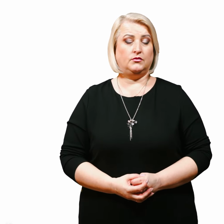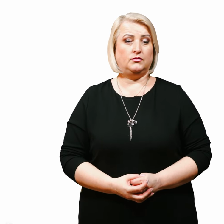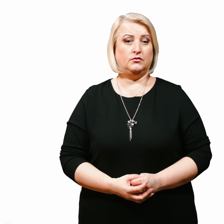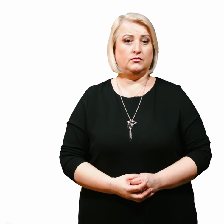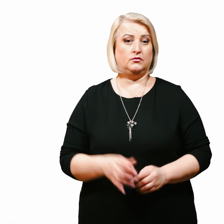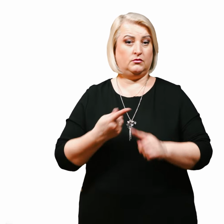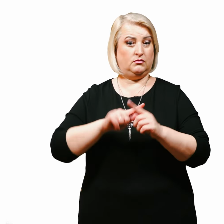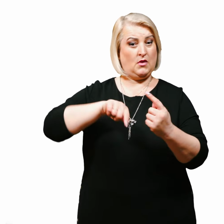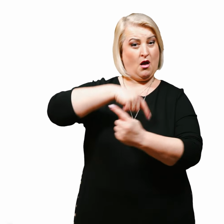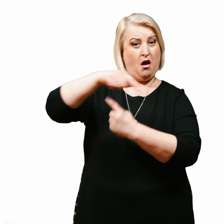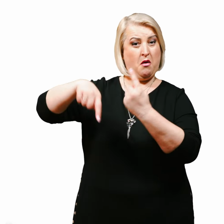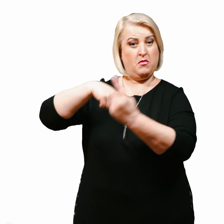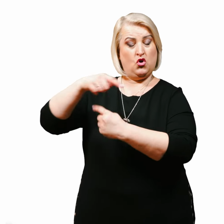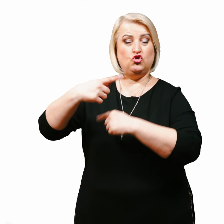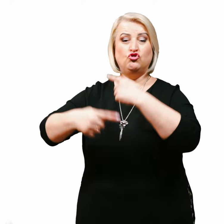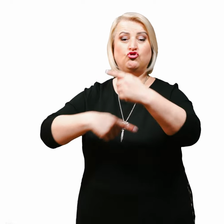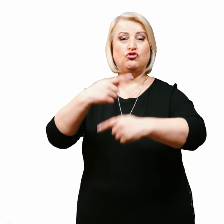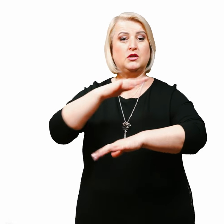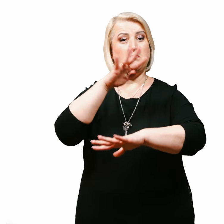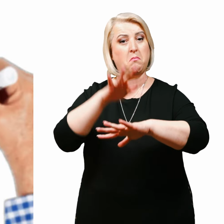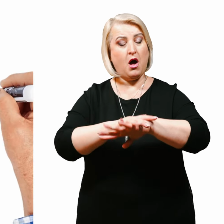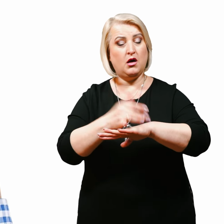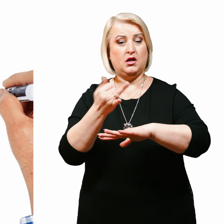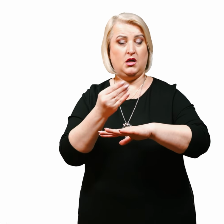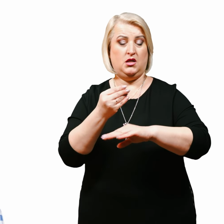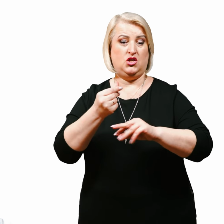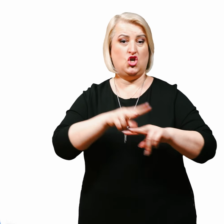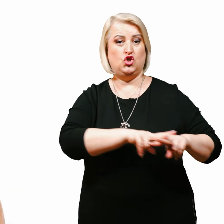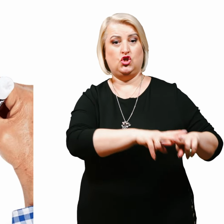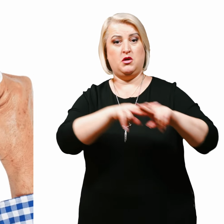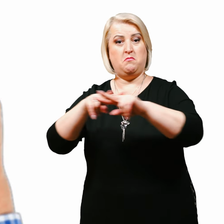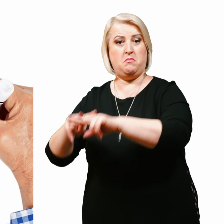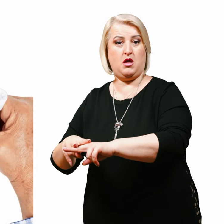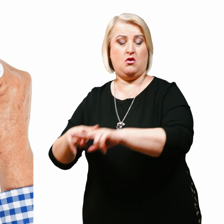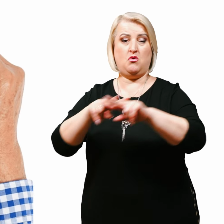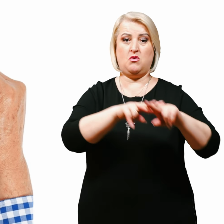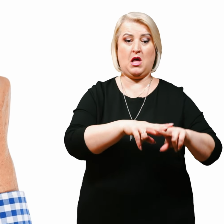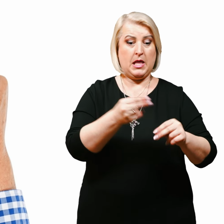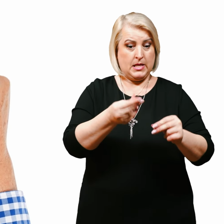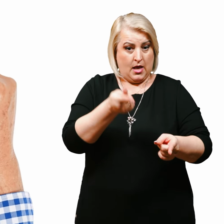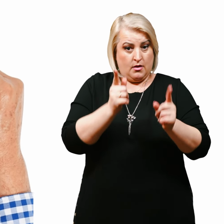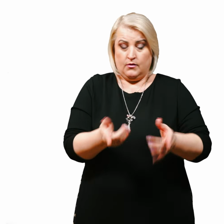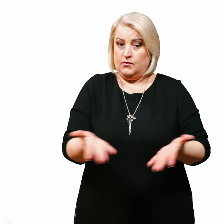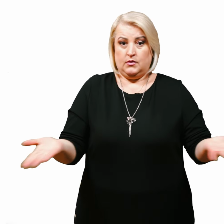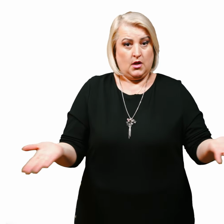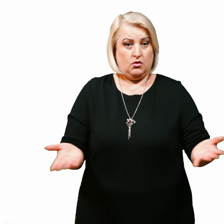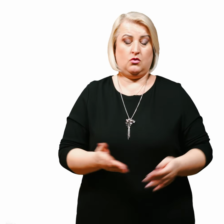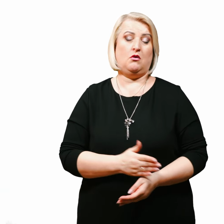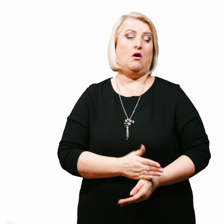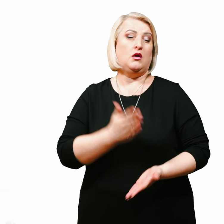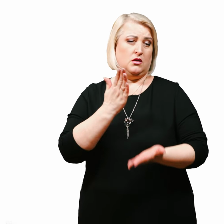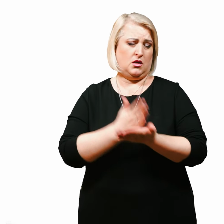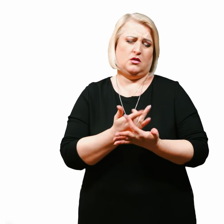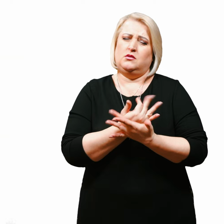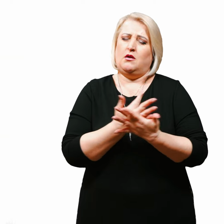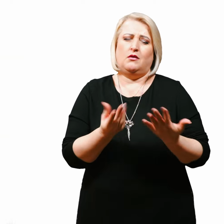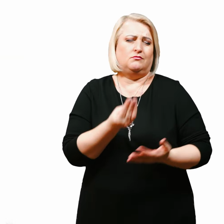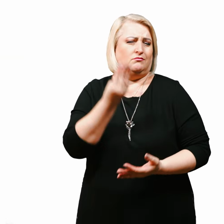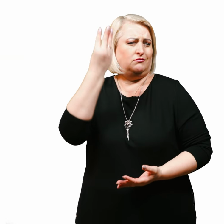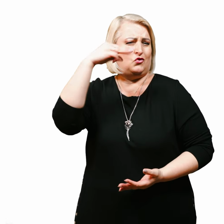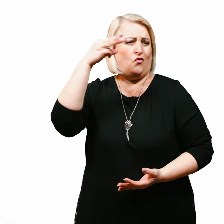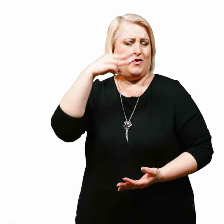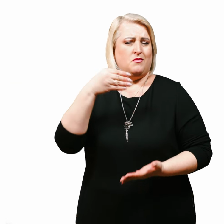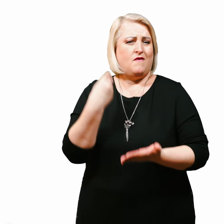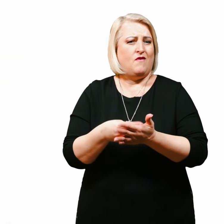Их оборот происходит через банки и денежные переводы, без наличных денег. Существуют и более современные цифровые валюты.